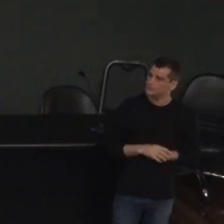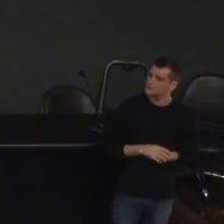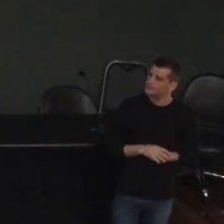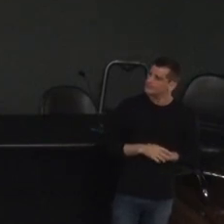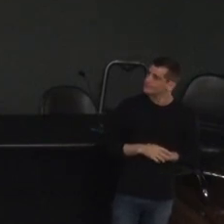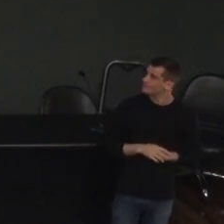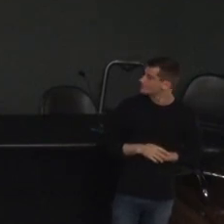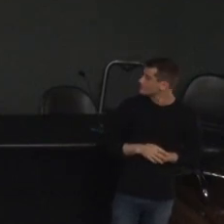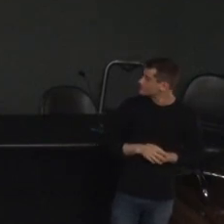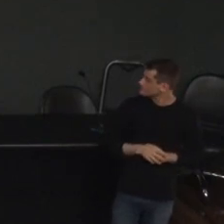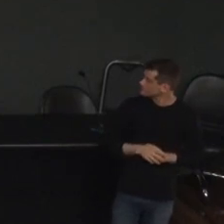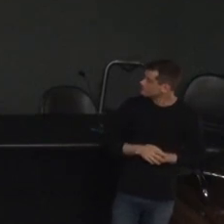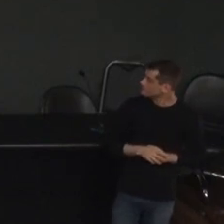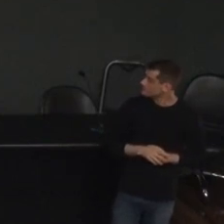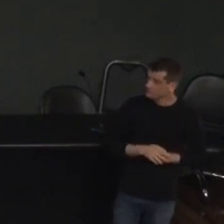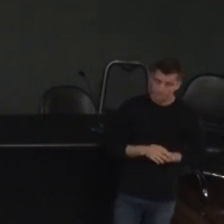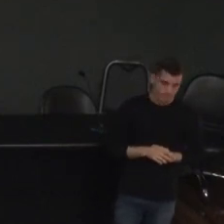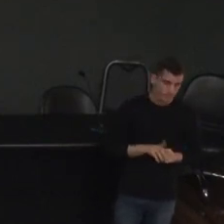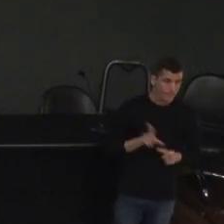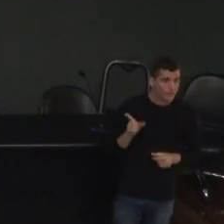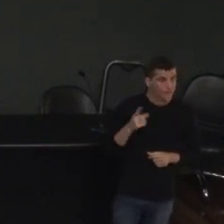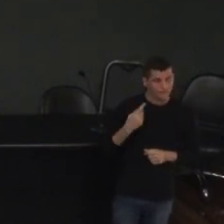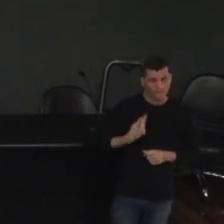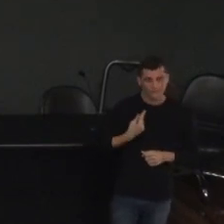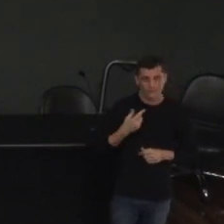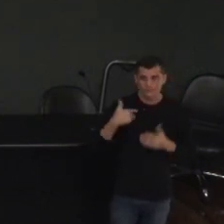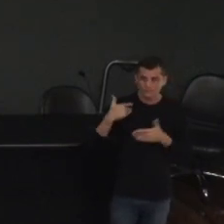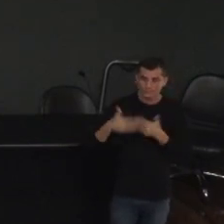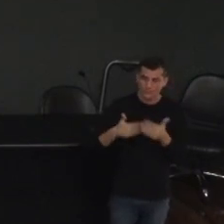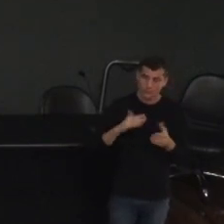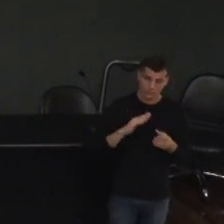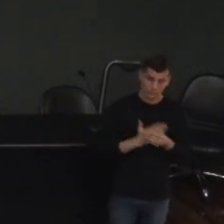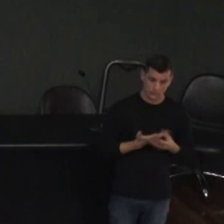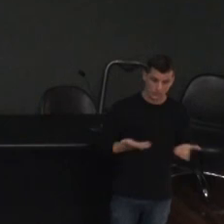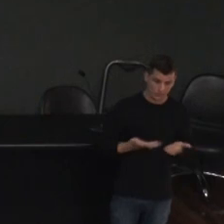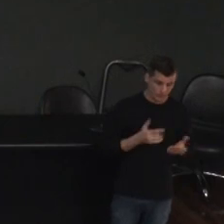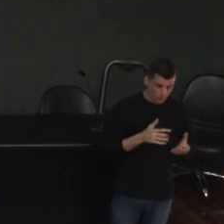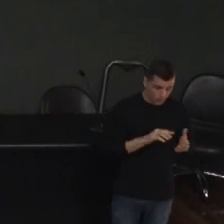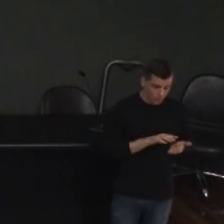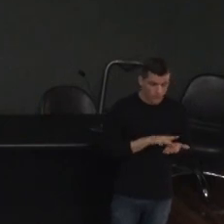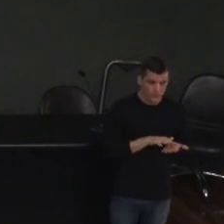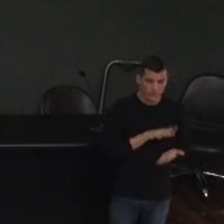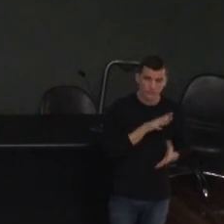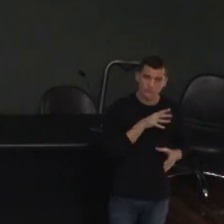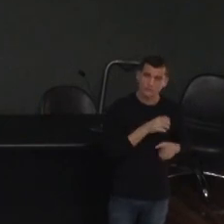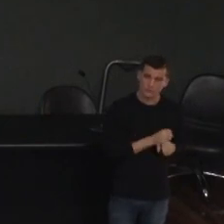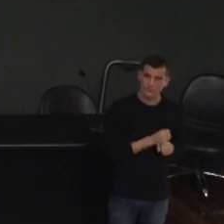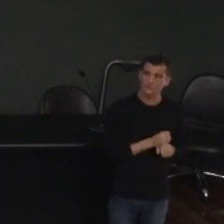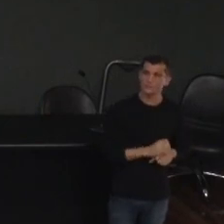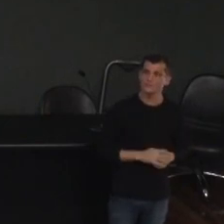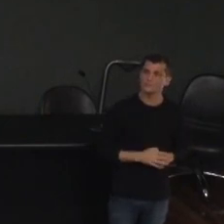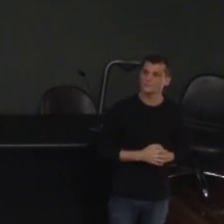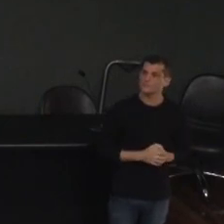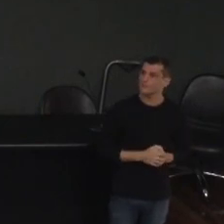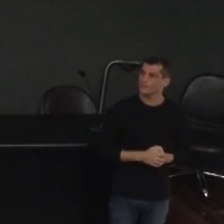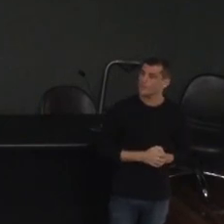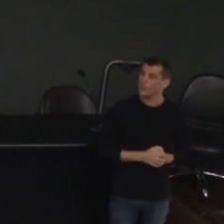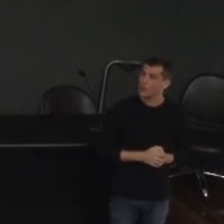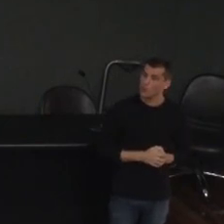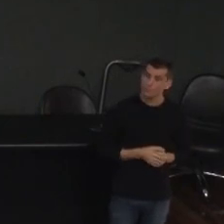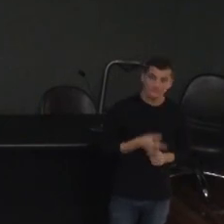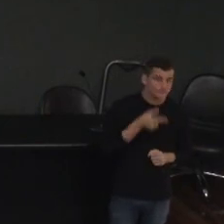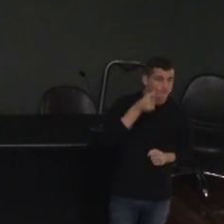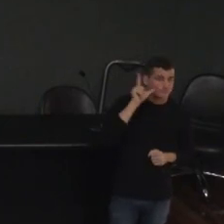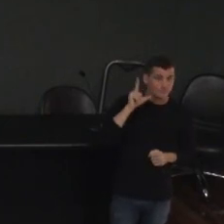aqui são os processos que estão em apuração ontem houve uma lista ontem anteontem houve uma lista E aí você